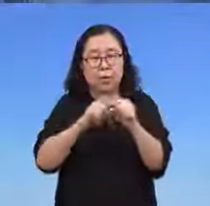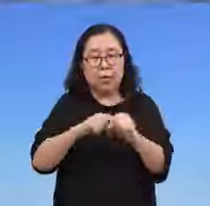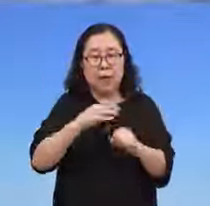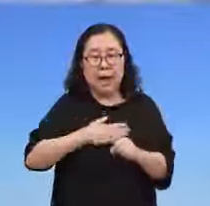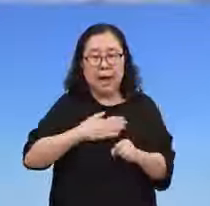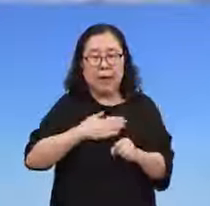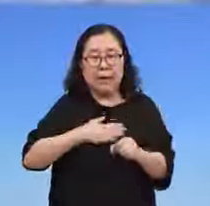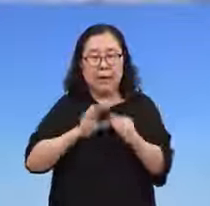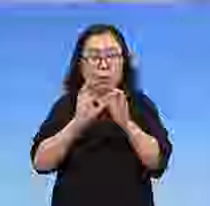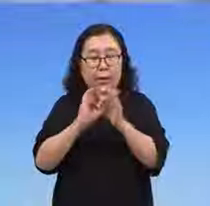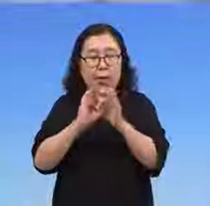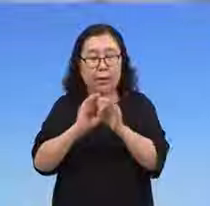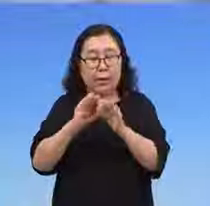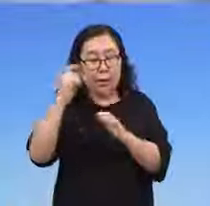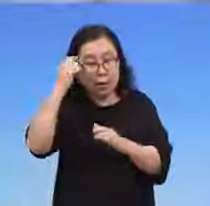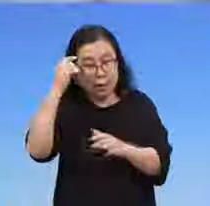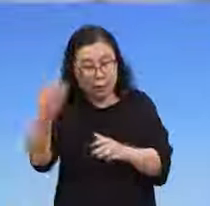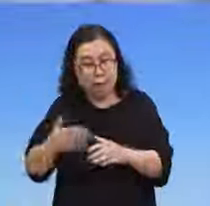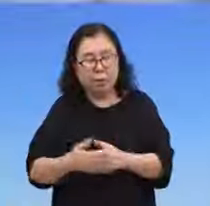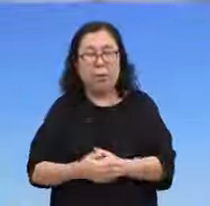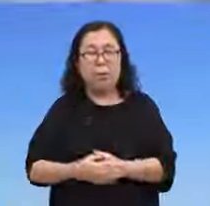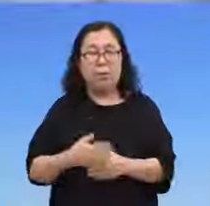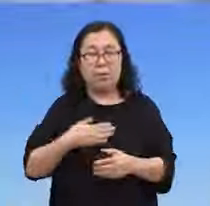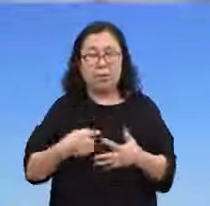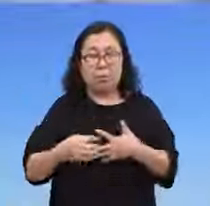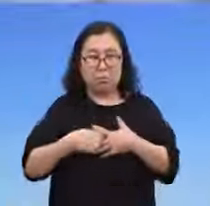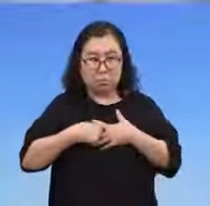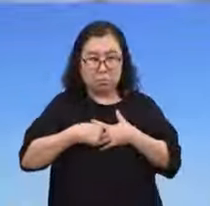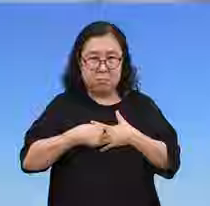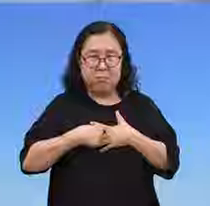움찔해졌습니다. 뭐 찔리는 게 있나 보죠.